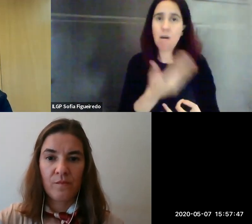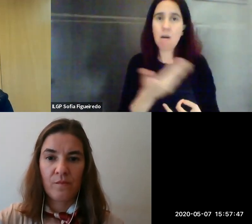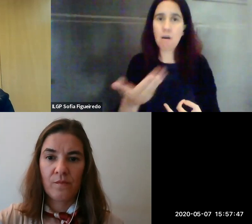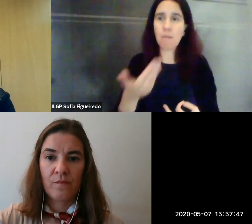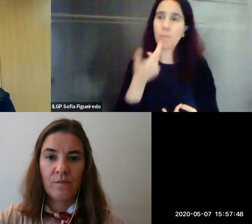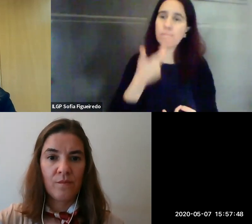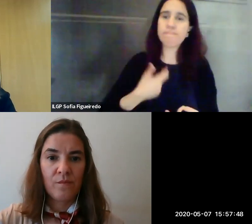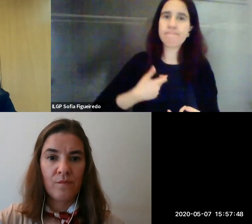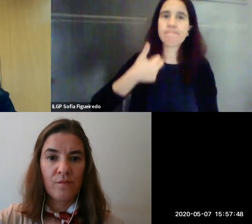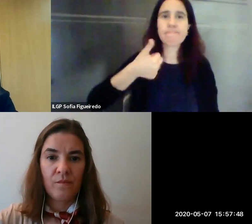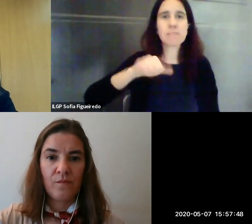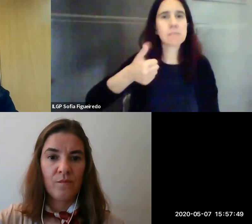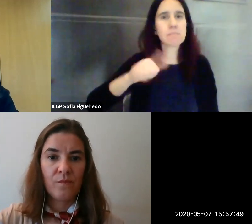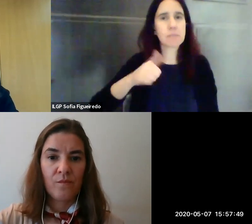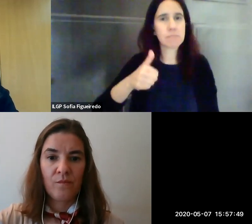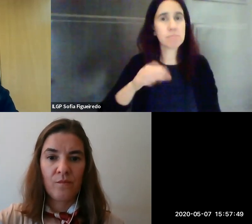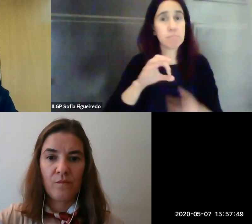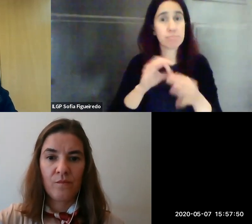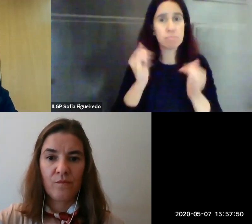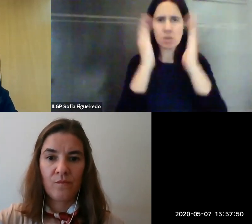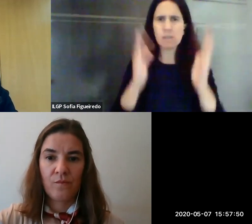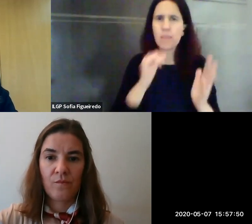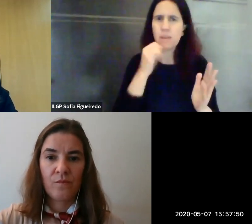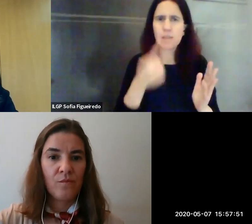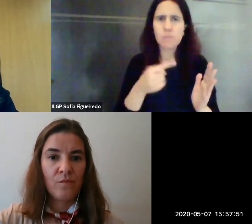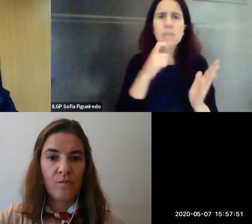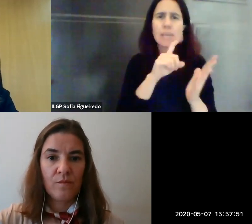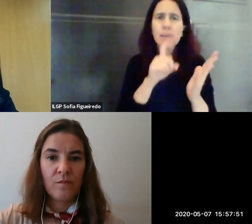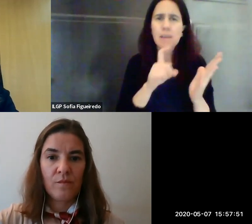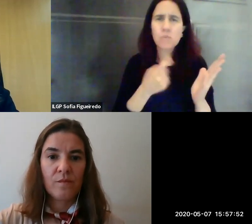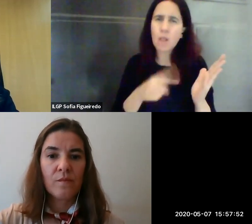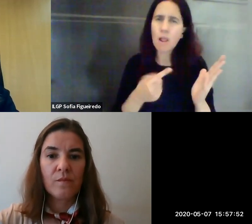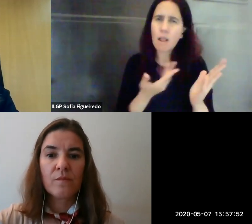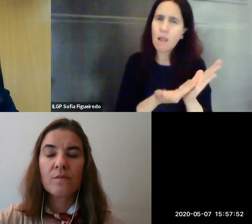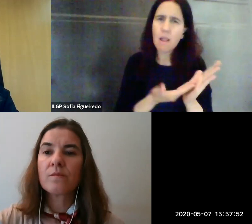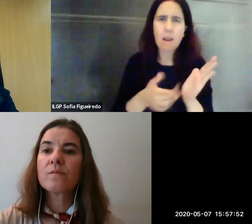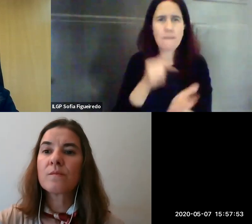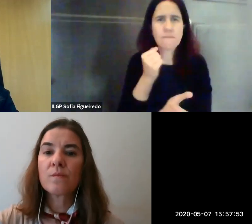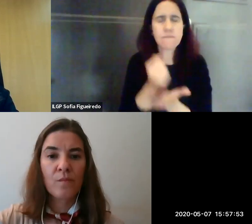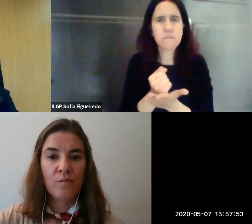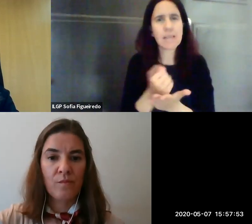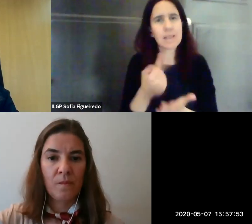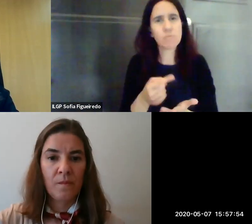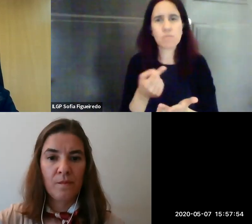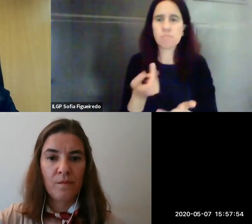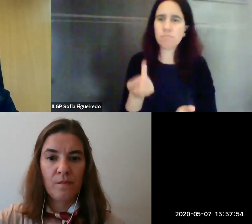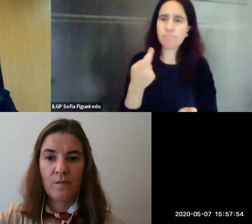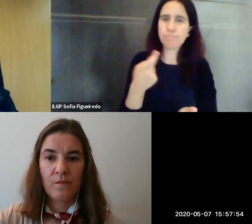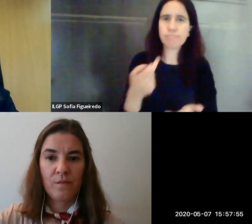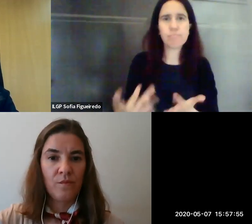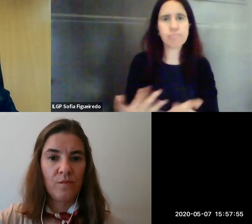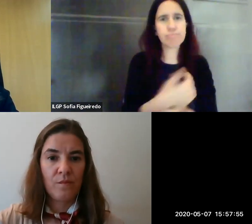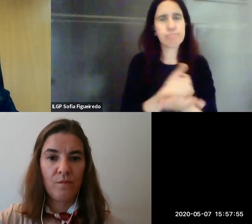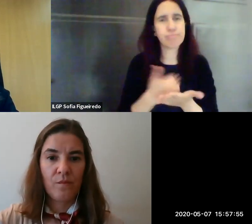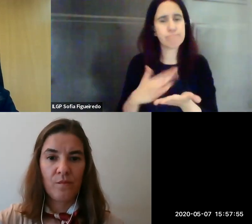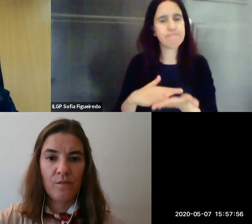feedbacks. Em termos organizacionais, há sempre os inquéritos, há sempre todos esses retornos que nos conseguem